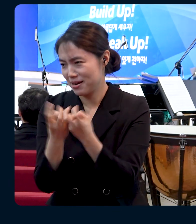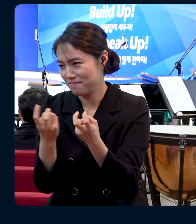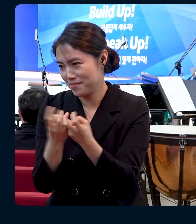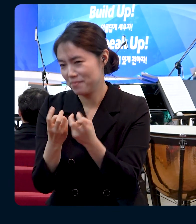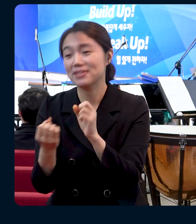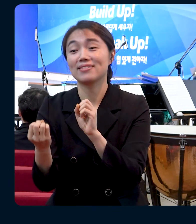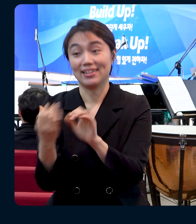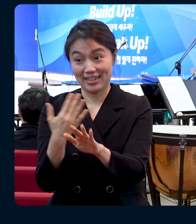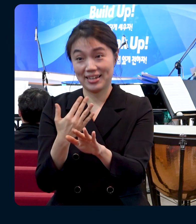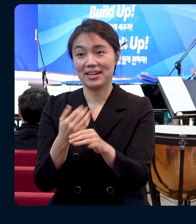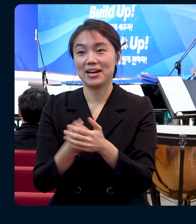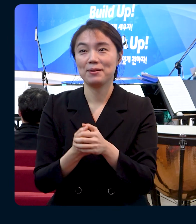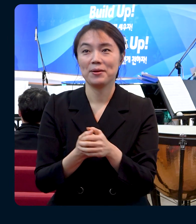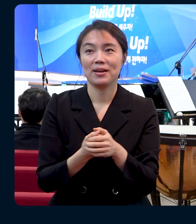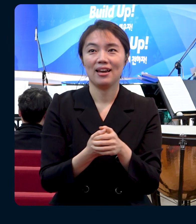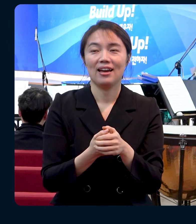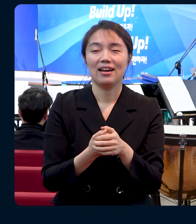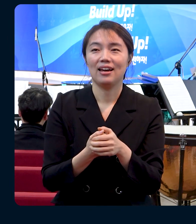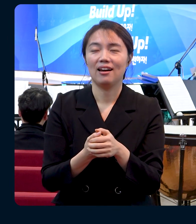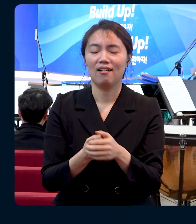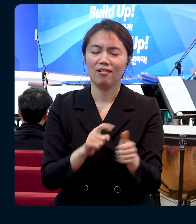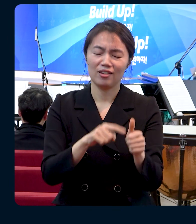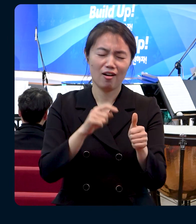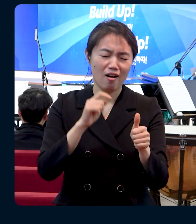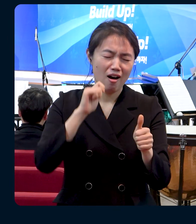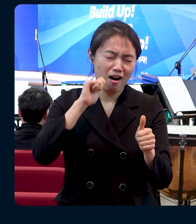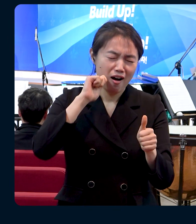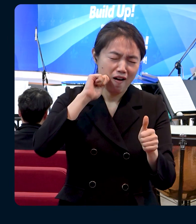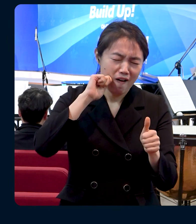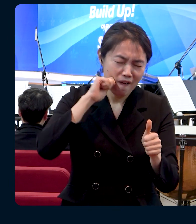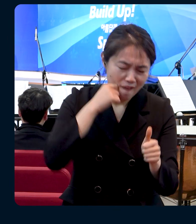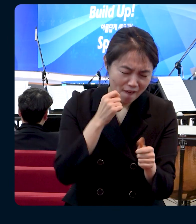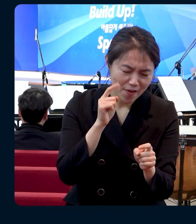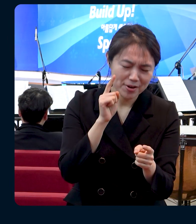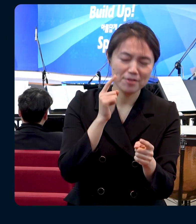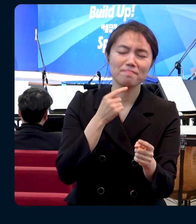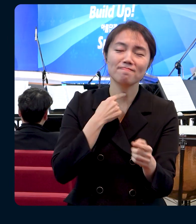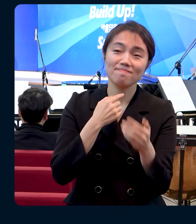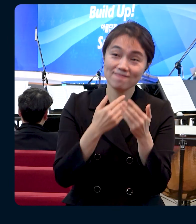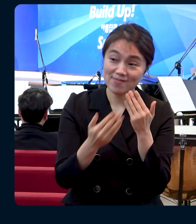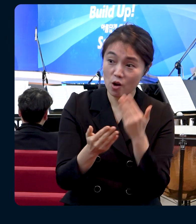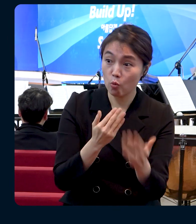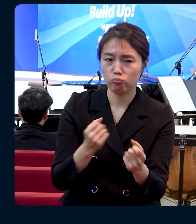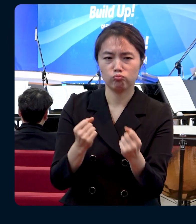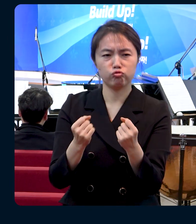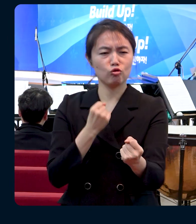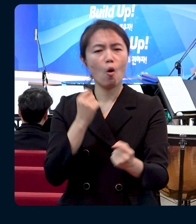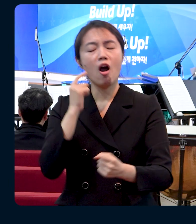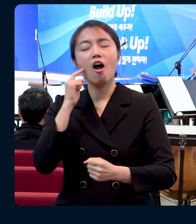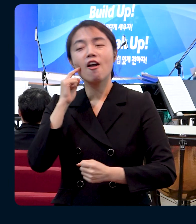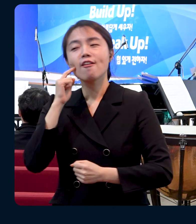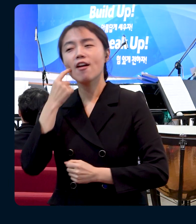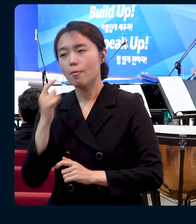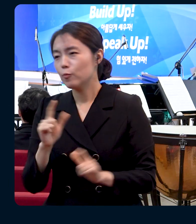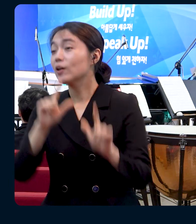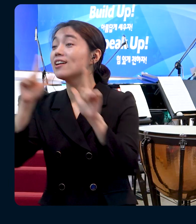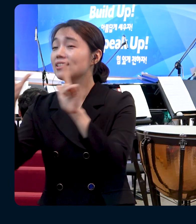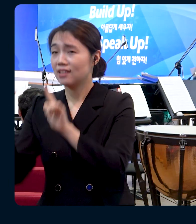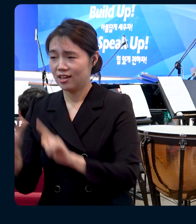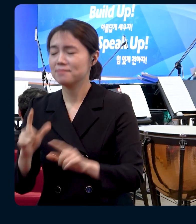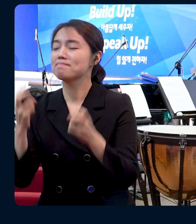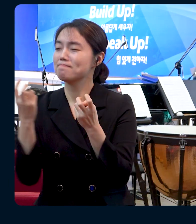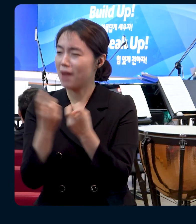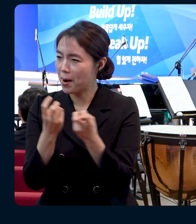상처를 받고 그렇게 힘들고 어려운 일을 겪으면서도 망가지지 않고 오히려 아름다울 수 있었던 바로 그